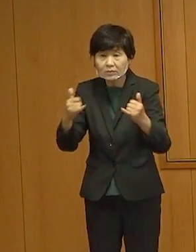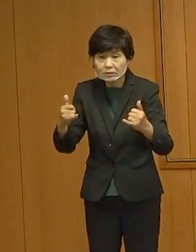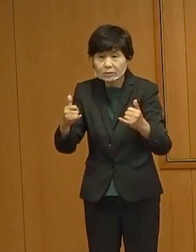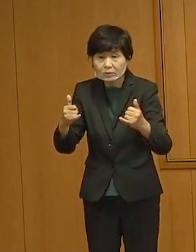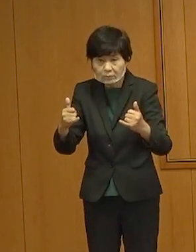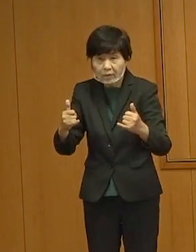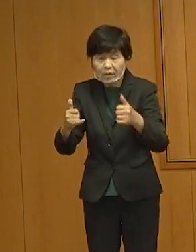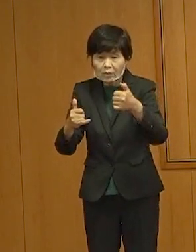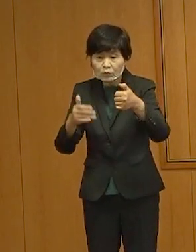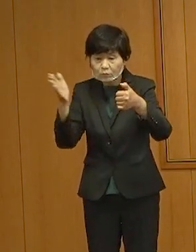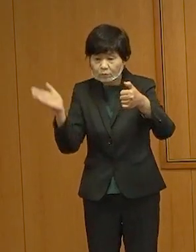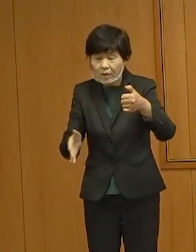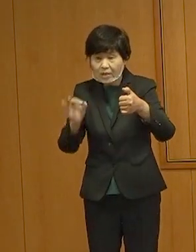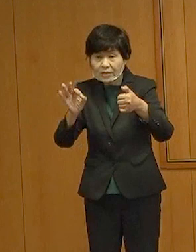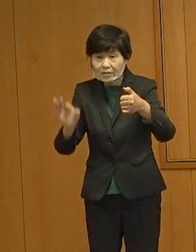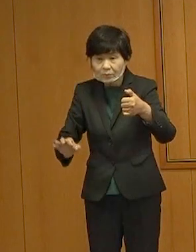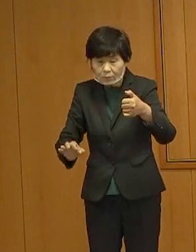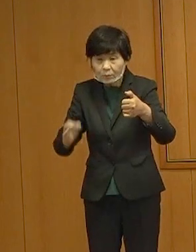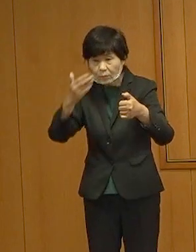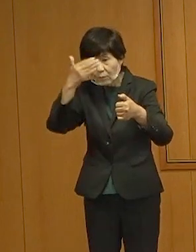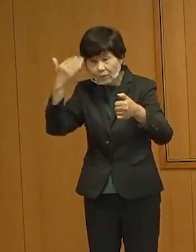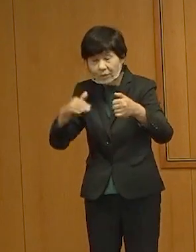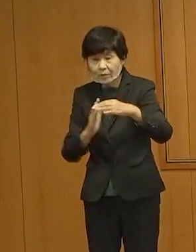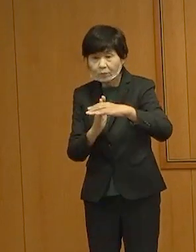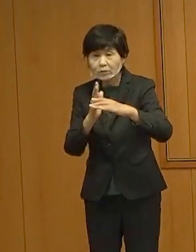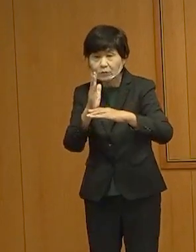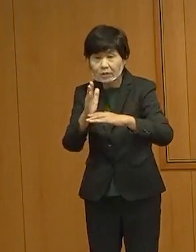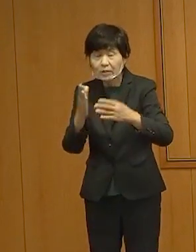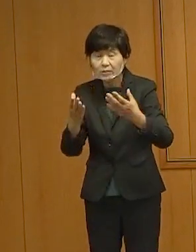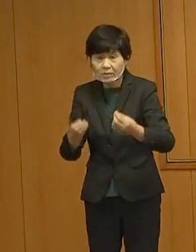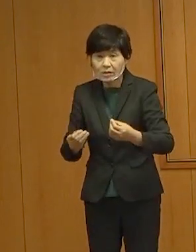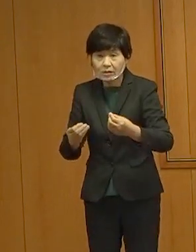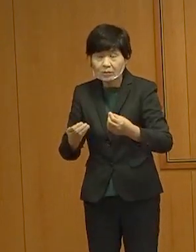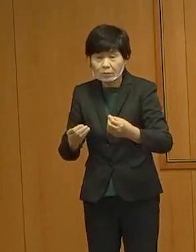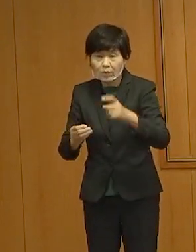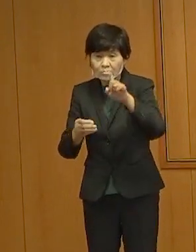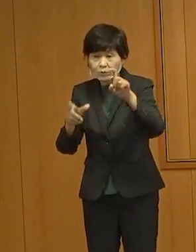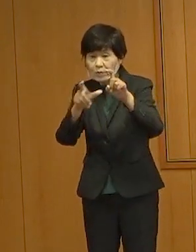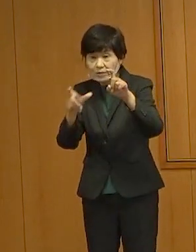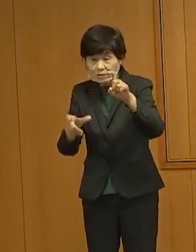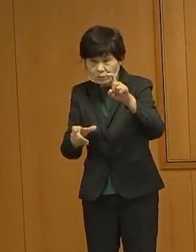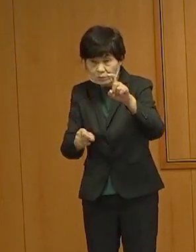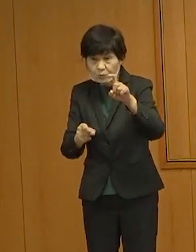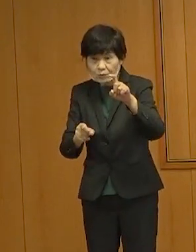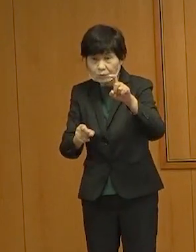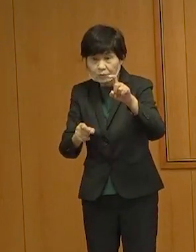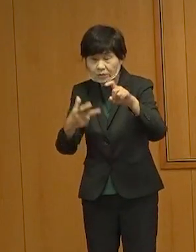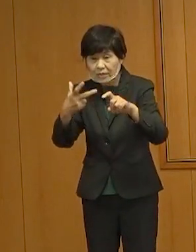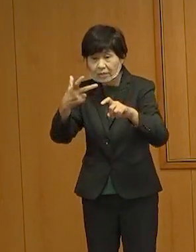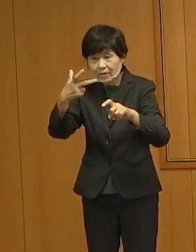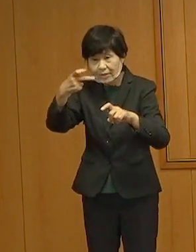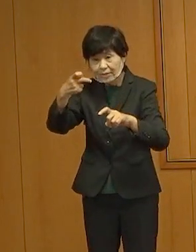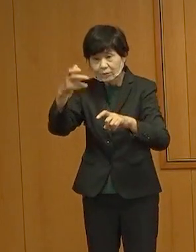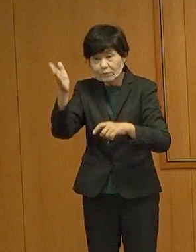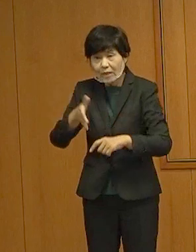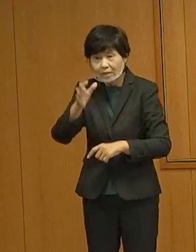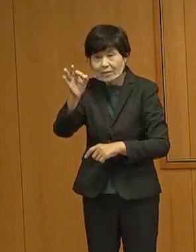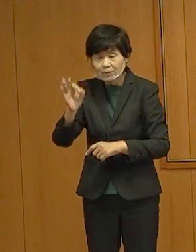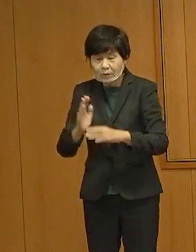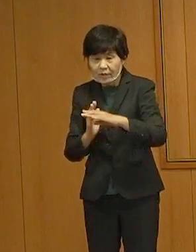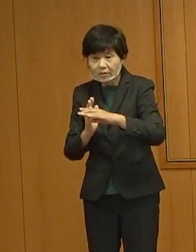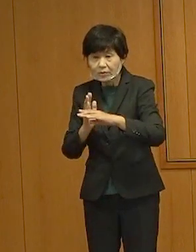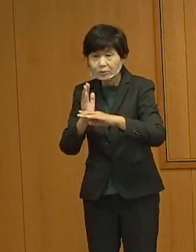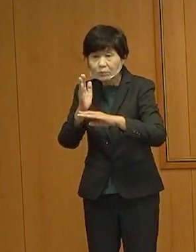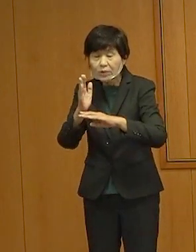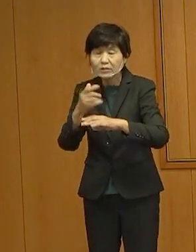超しましたので、これを10月中に 70% 以上にという目標をつけておりましたので、全ての